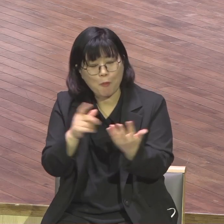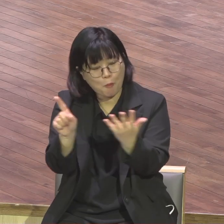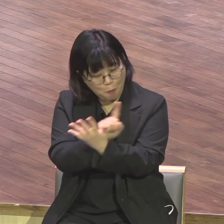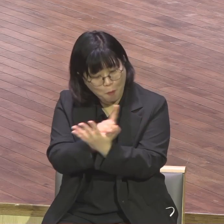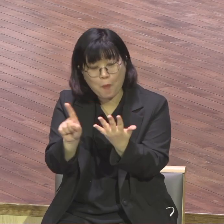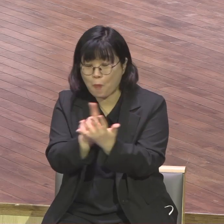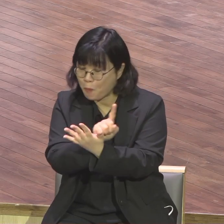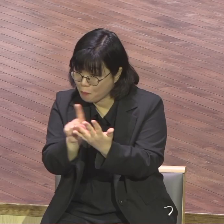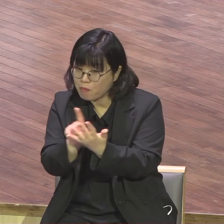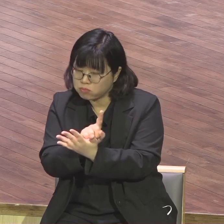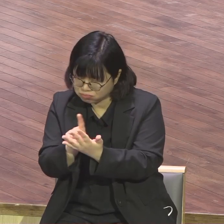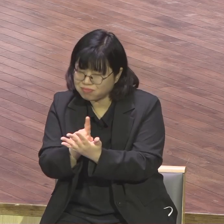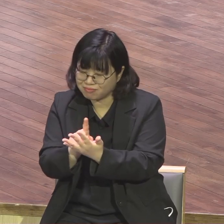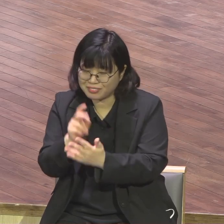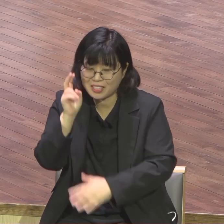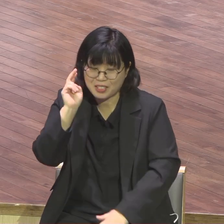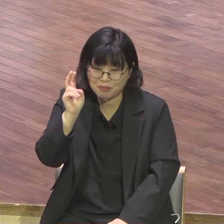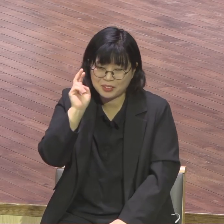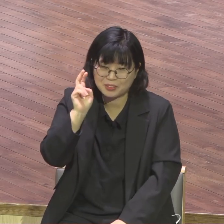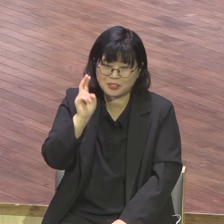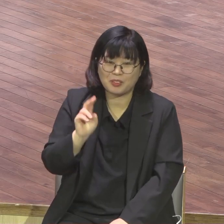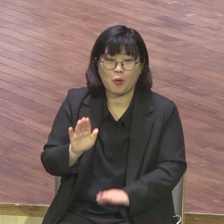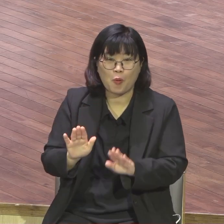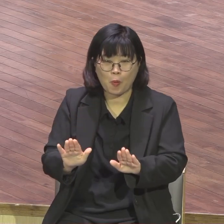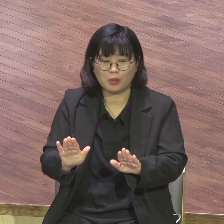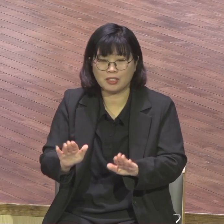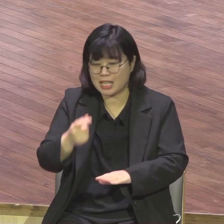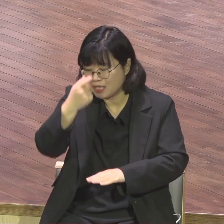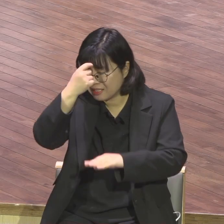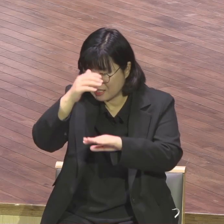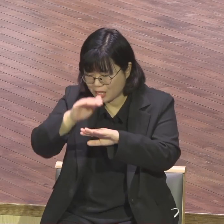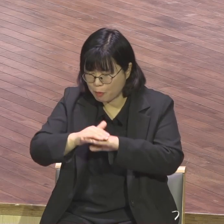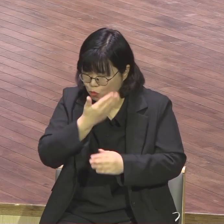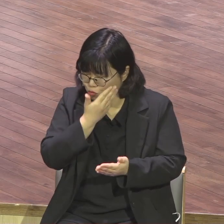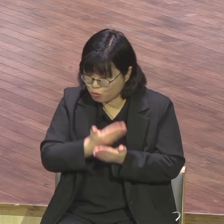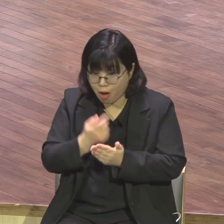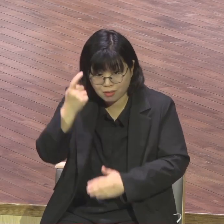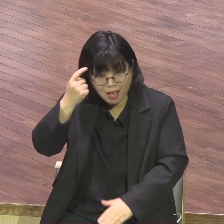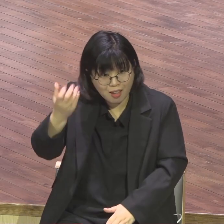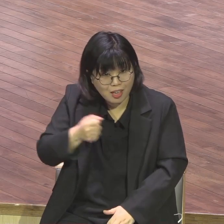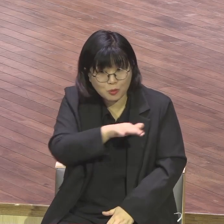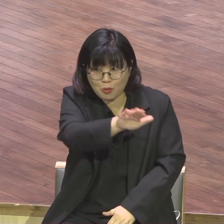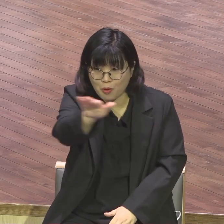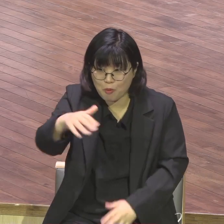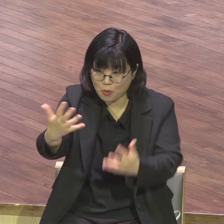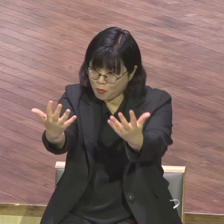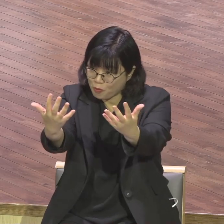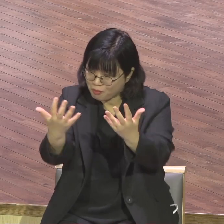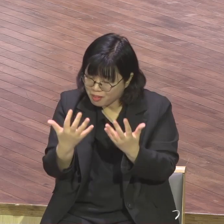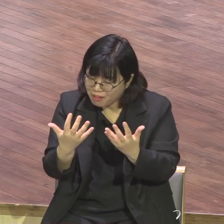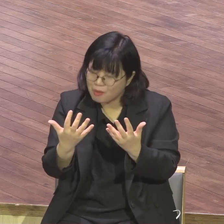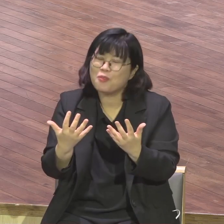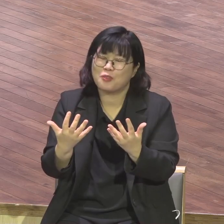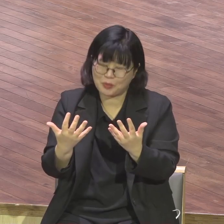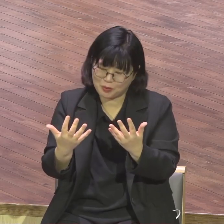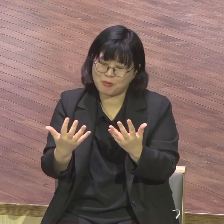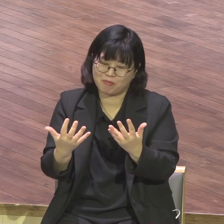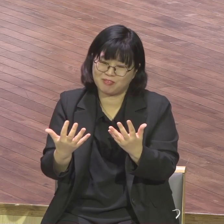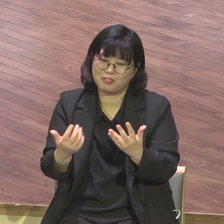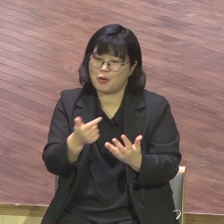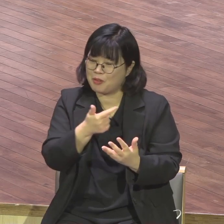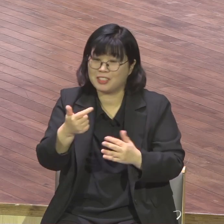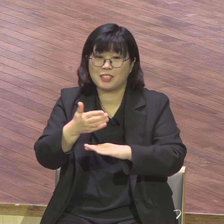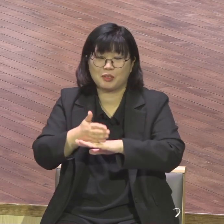그래도 예배를 우선순위로 삼는 성도들이 많이 나왔습니다.